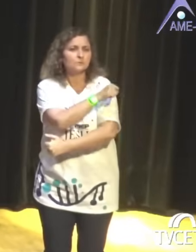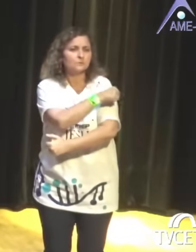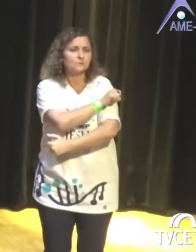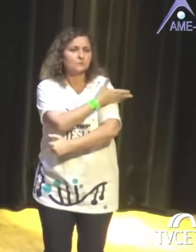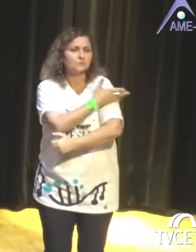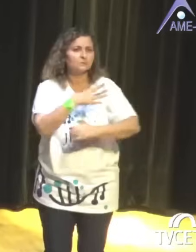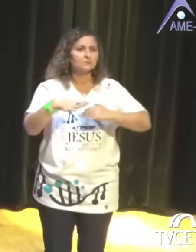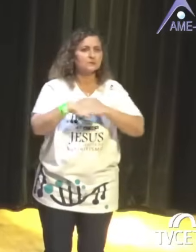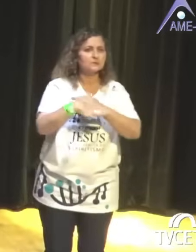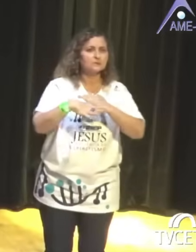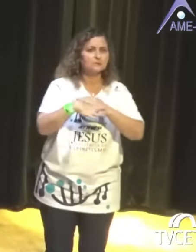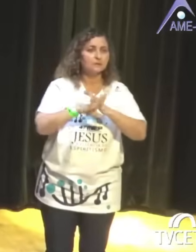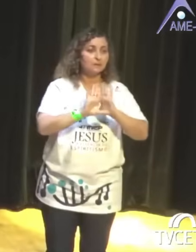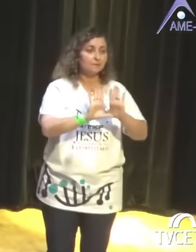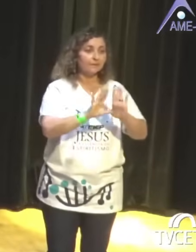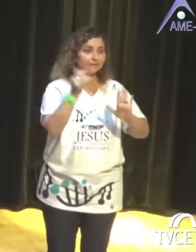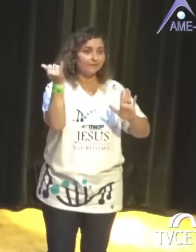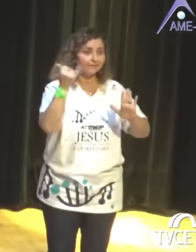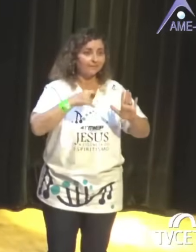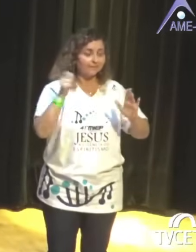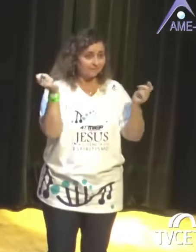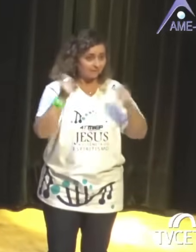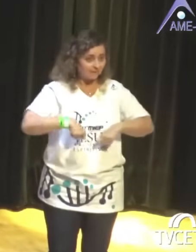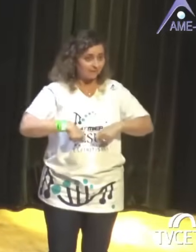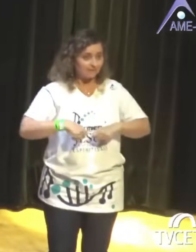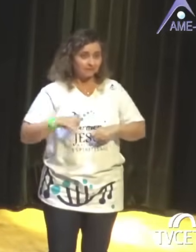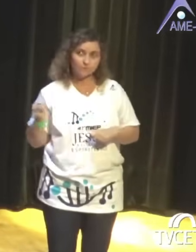mas dá para ir de